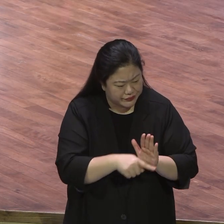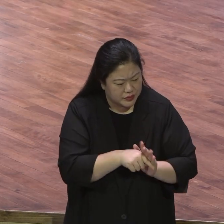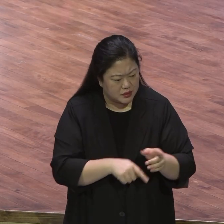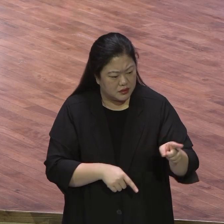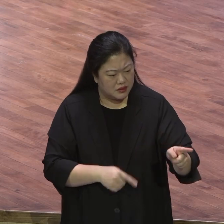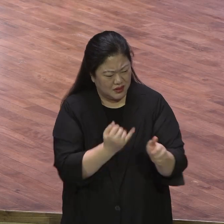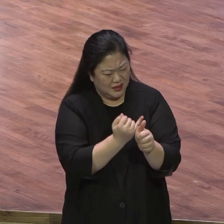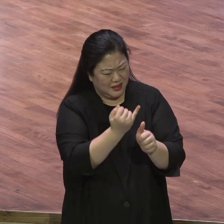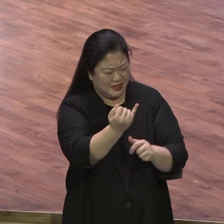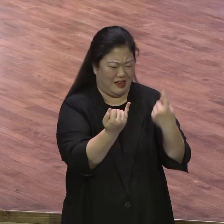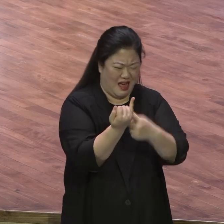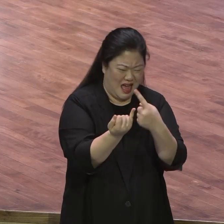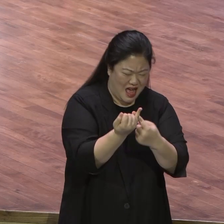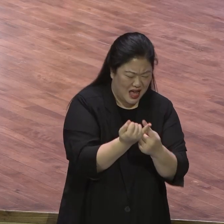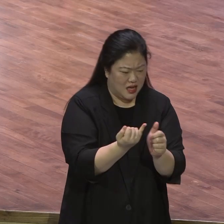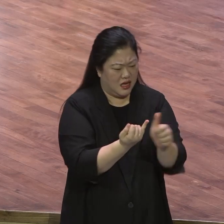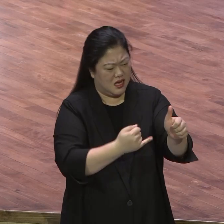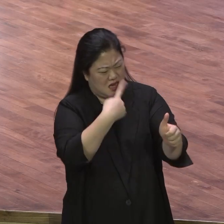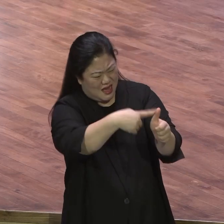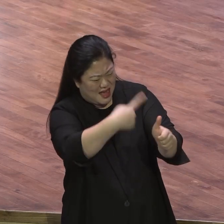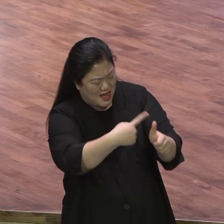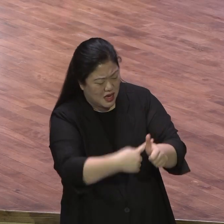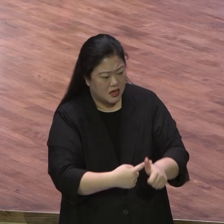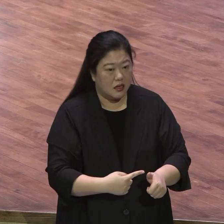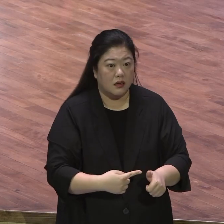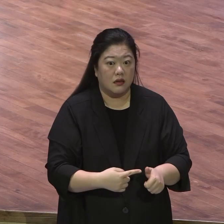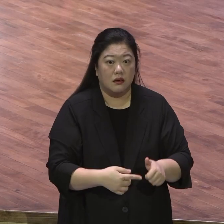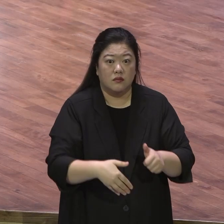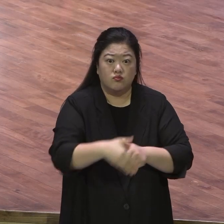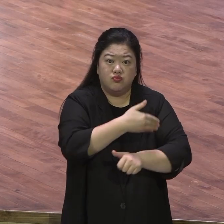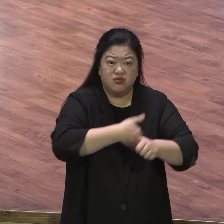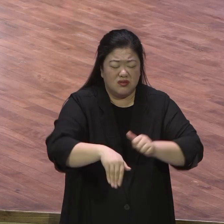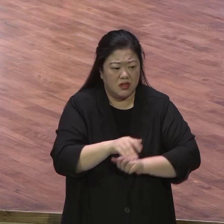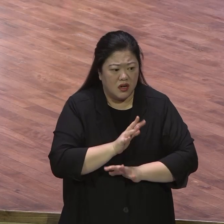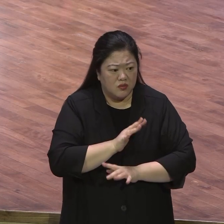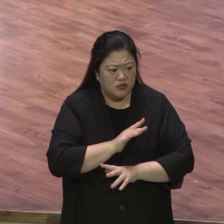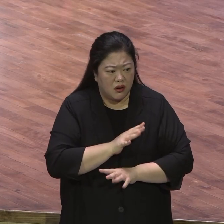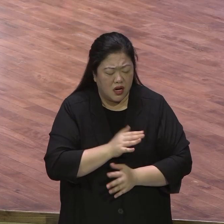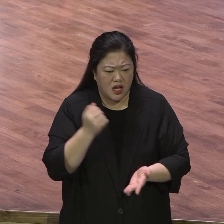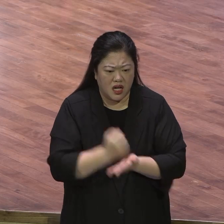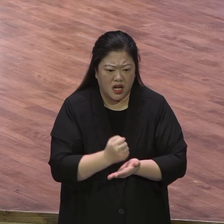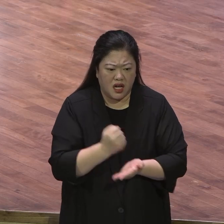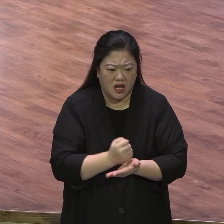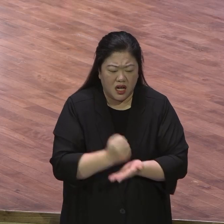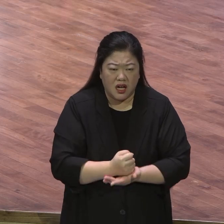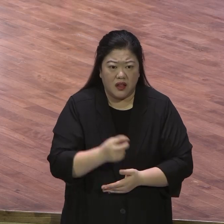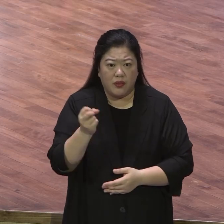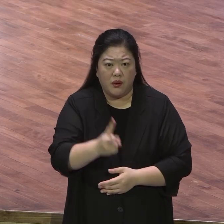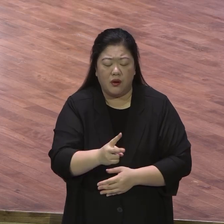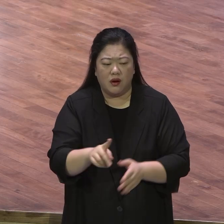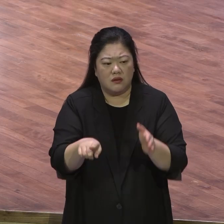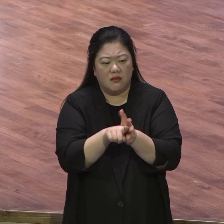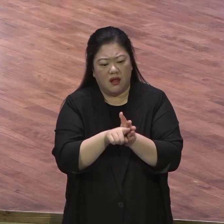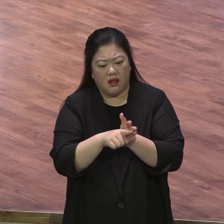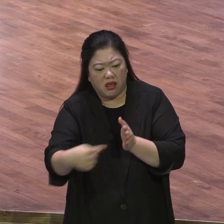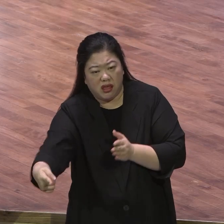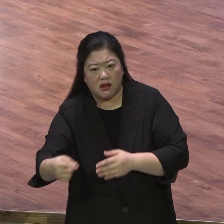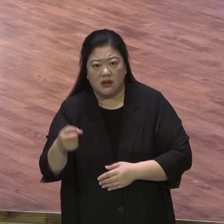분위기가, 가정 분위기가, 영적 분위기가 안 돼. 돈, 돈, 돈, 부신앙 또 돌아.